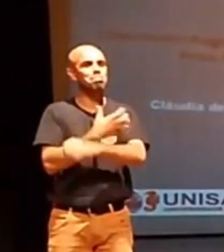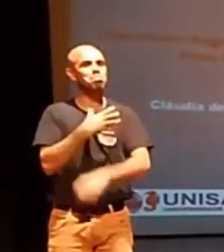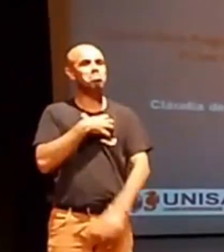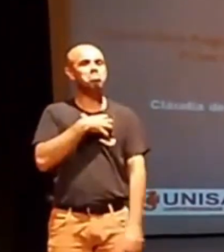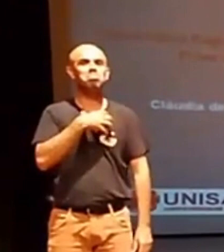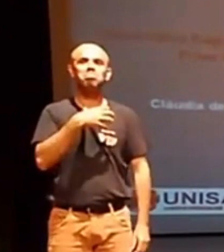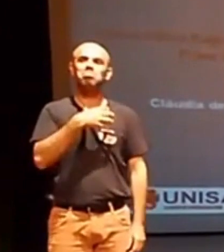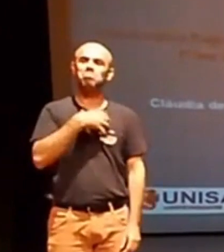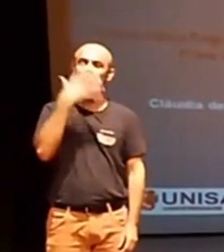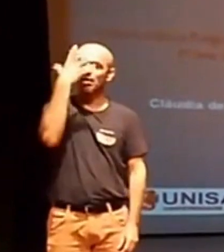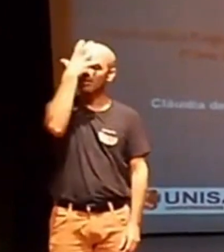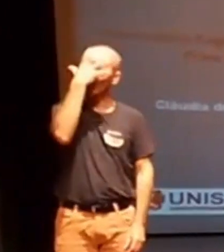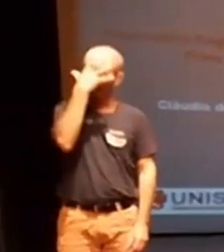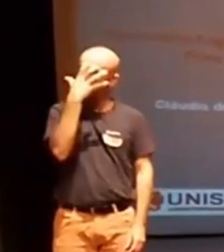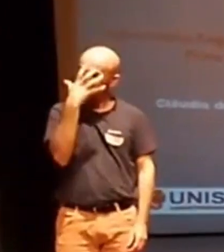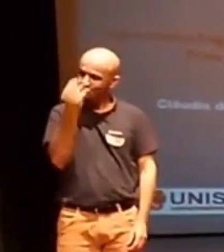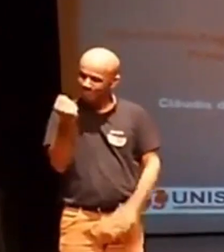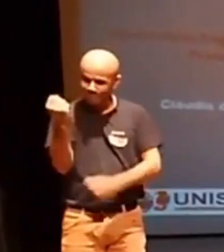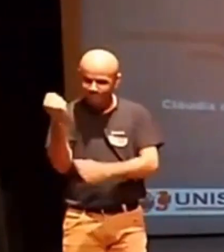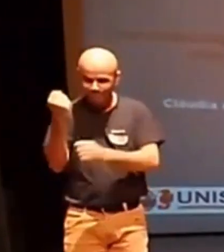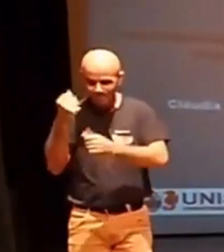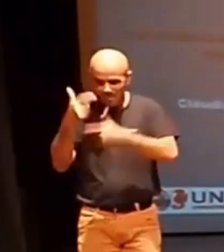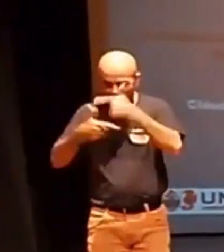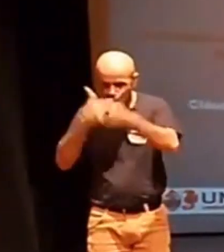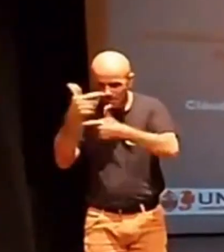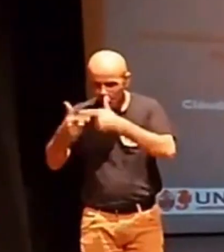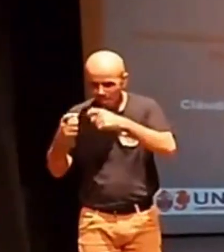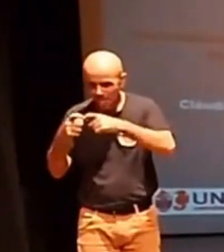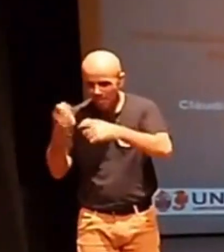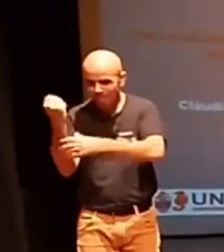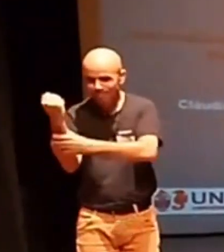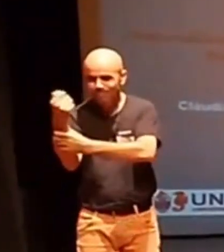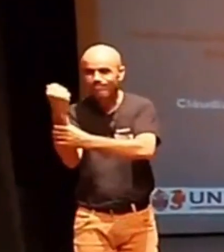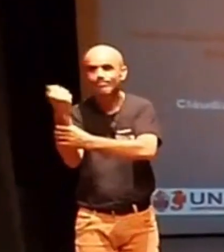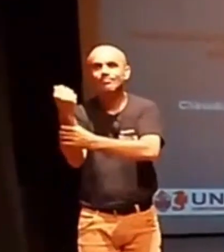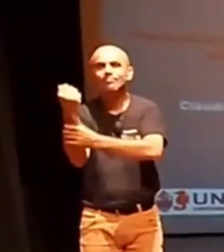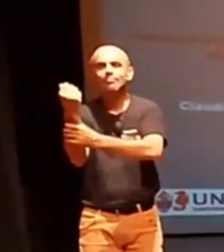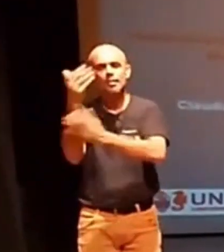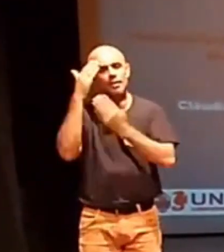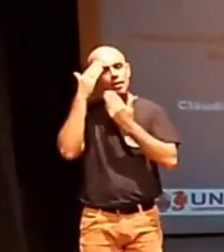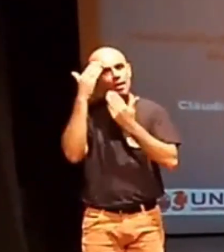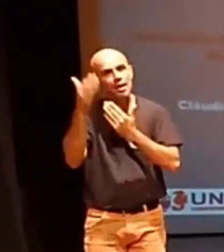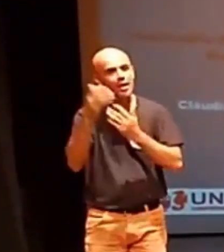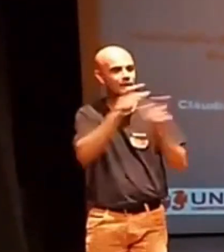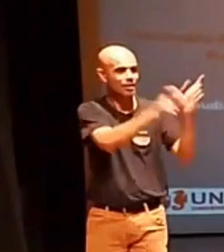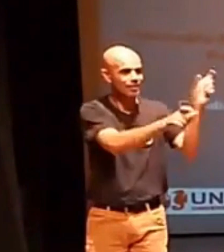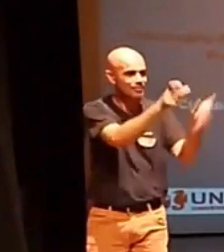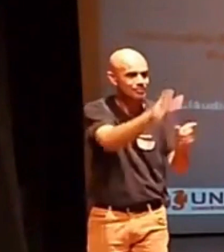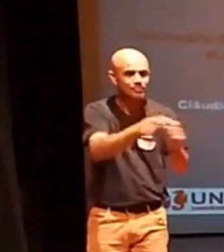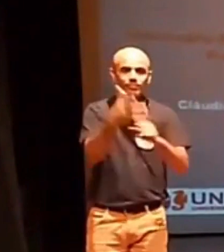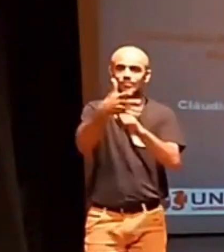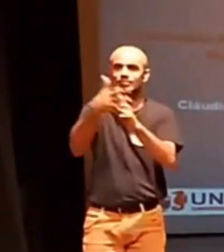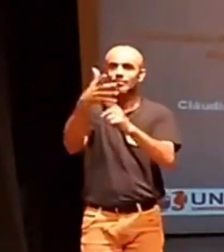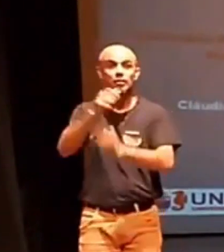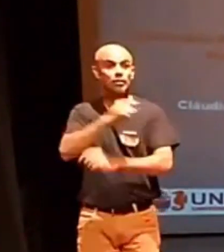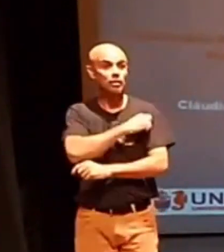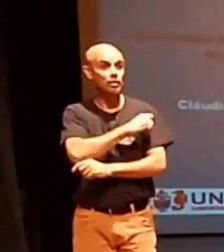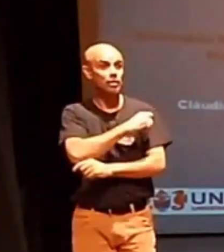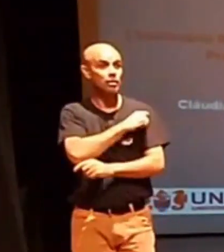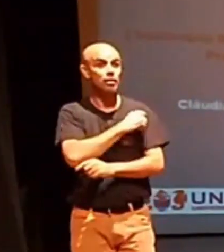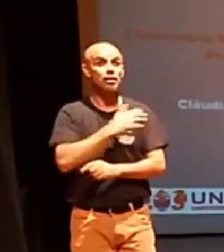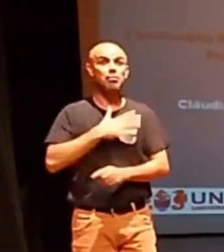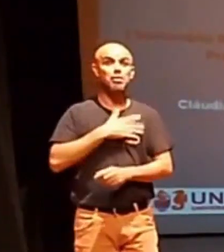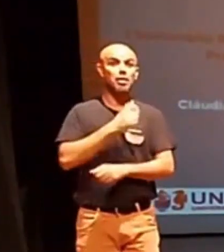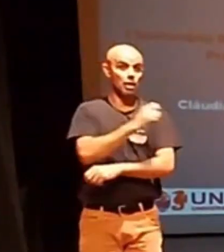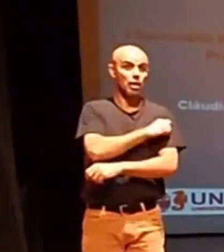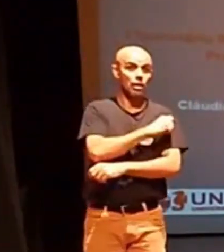sinto toda essa paixão pela nossa profissão. Agradecer às palestrantes, aos alunos, as minhas alunas